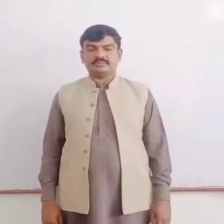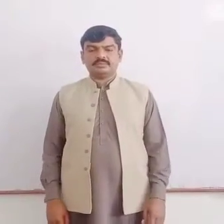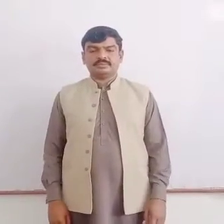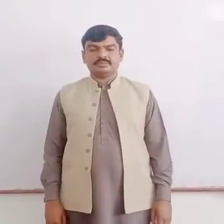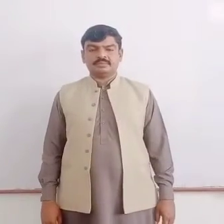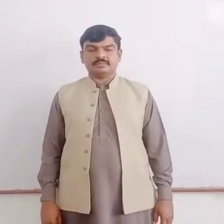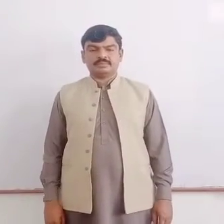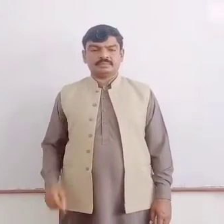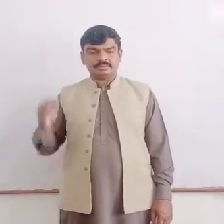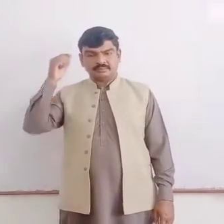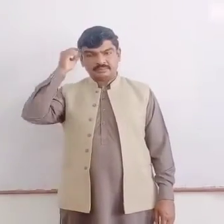लाइट,